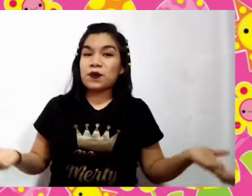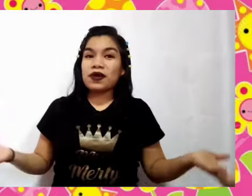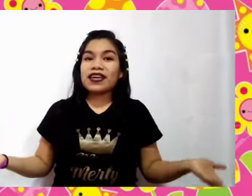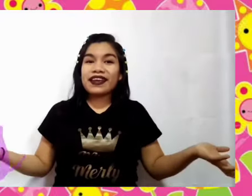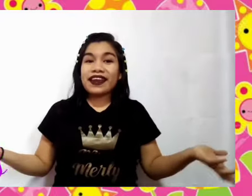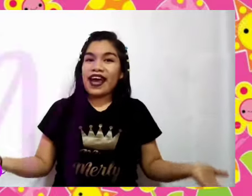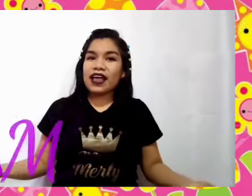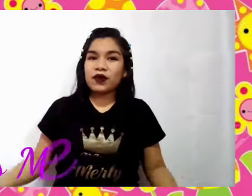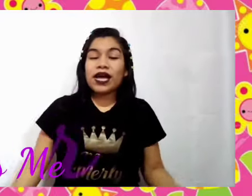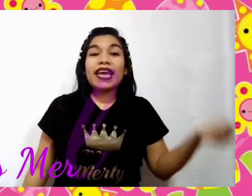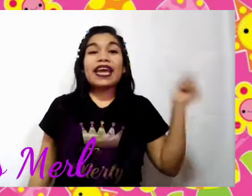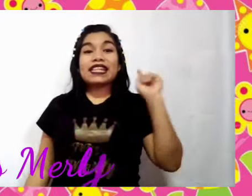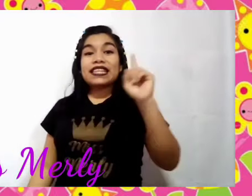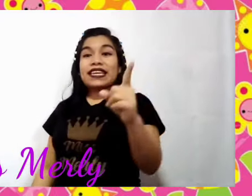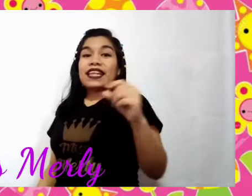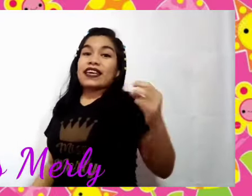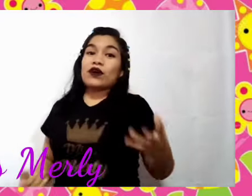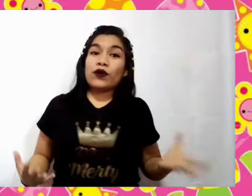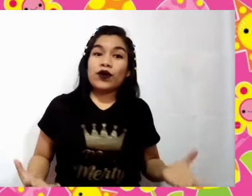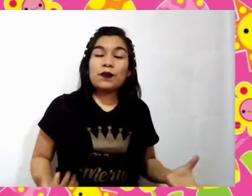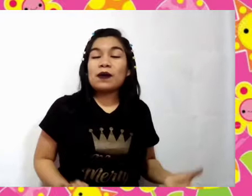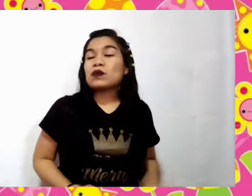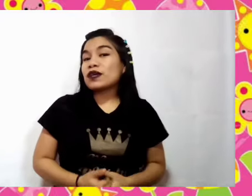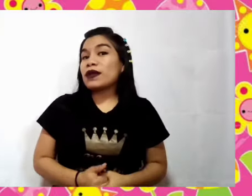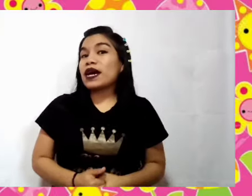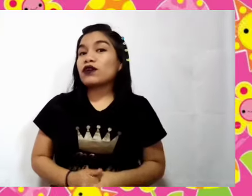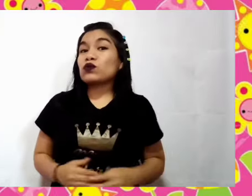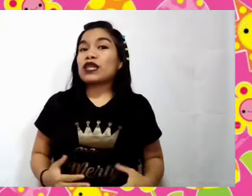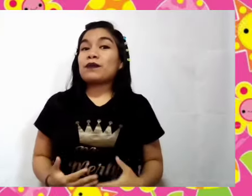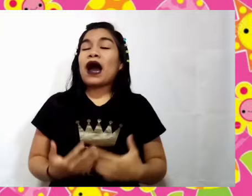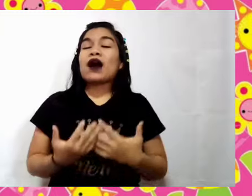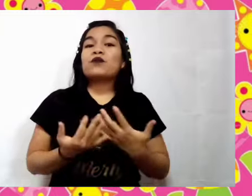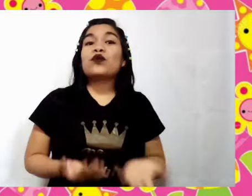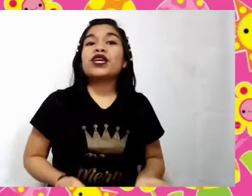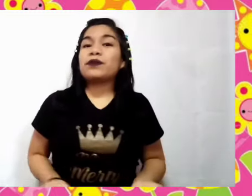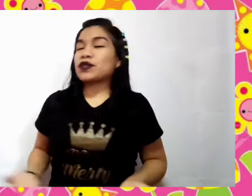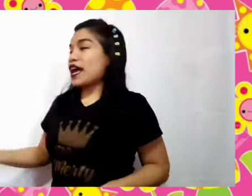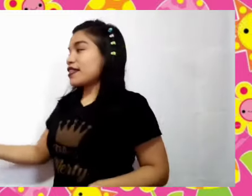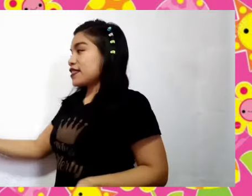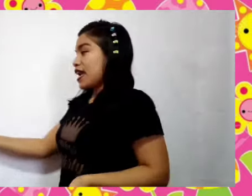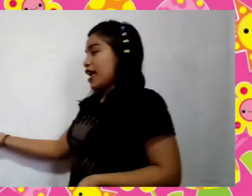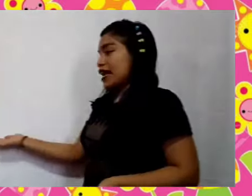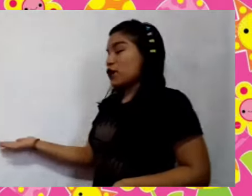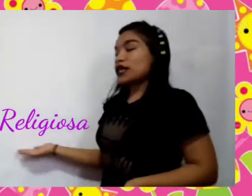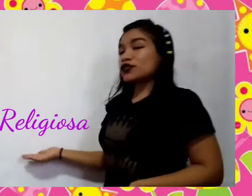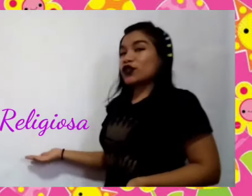de primer grado. El día de hoy vamos a hablar un tema muy importante en